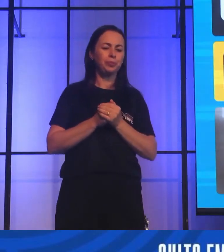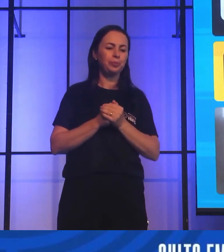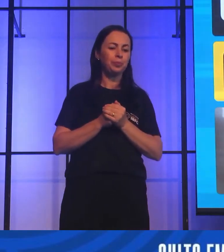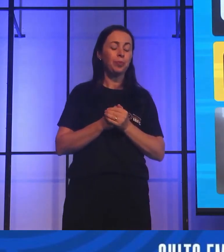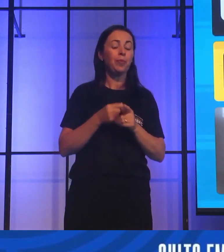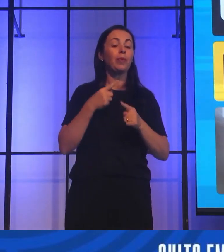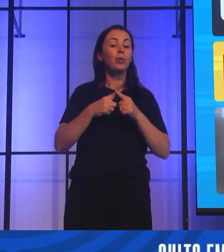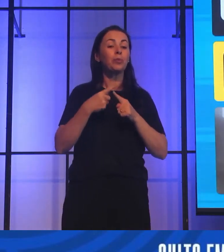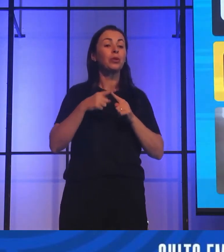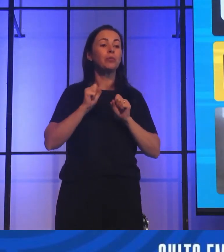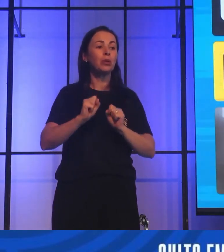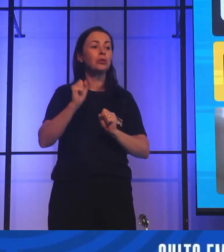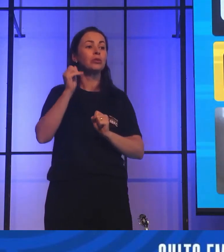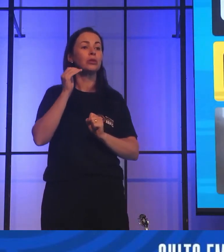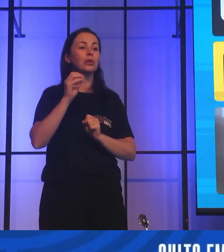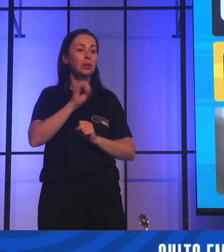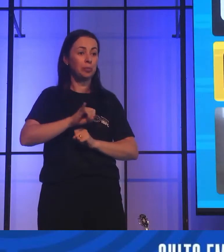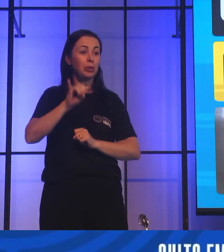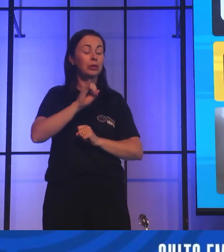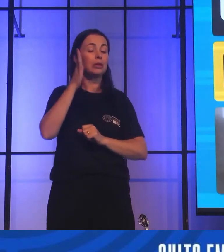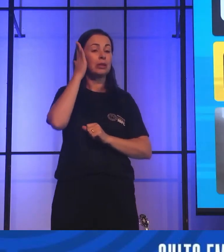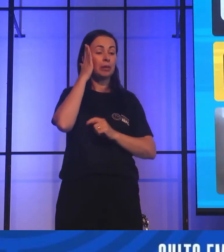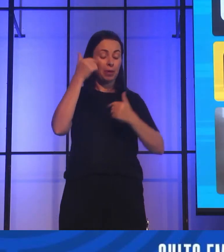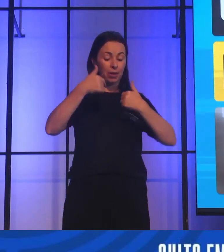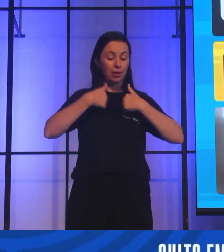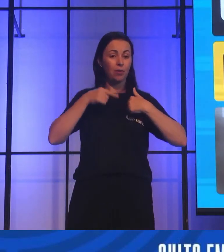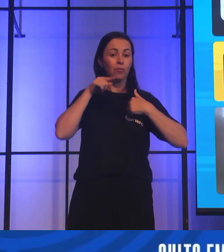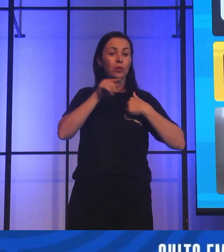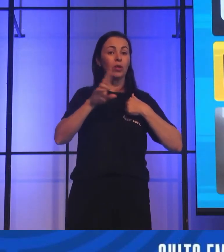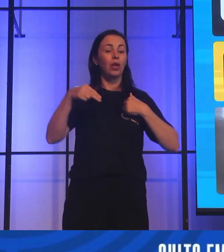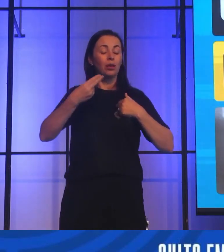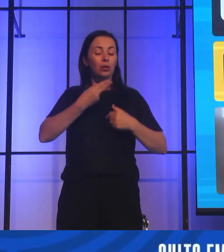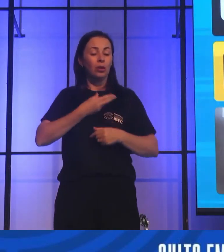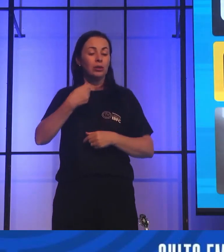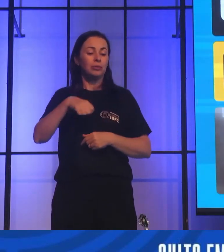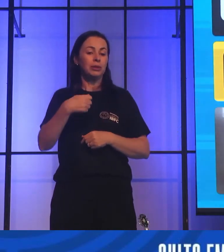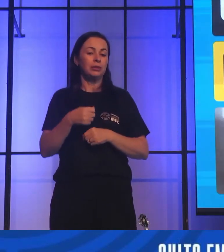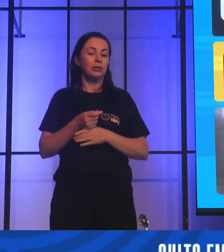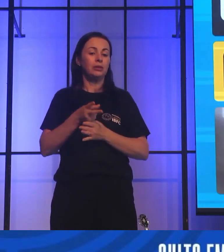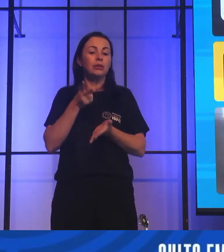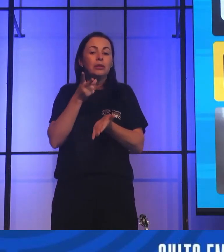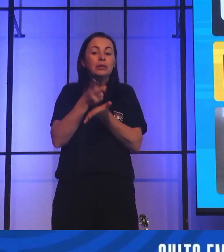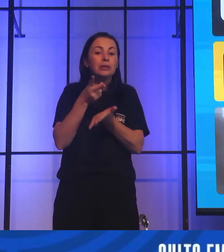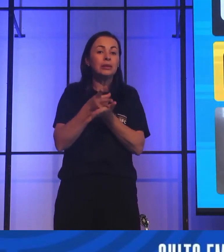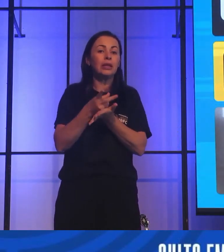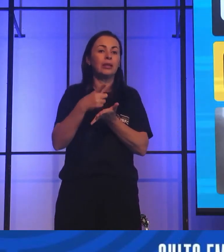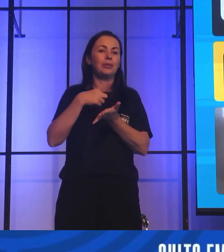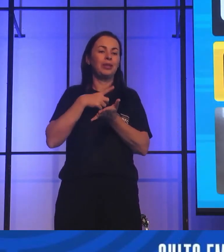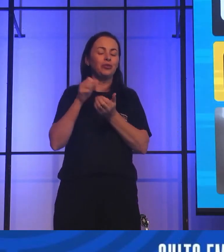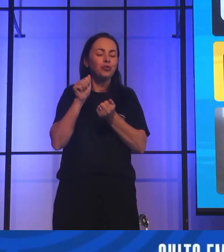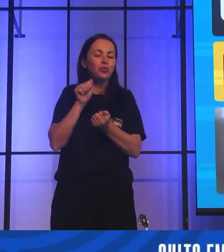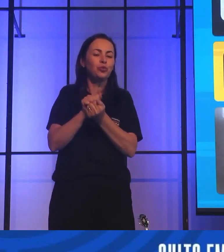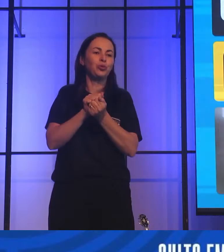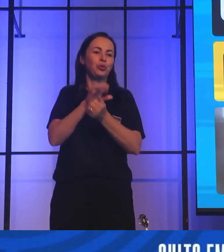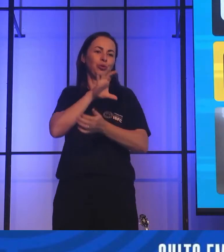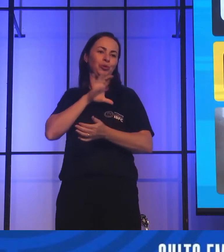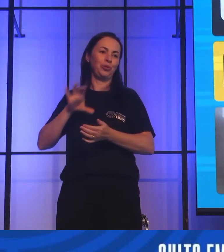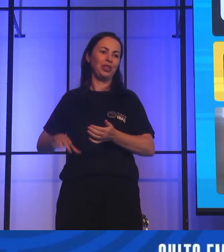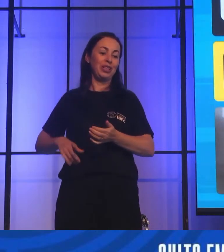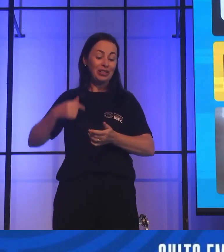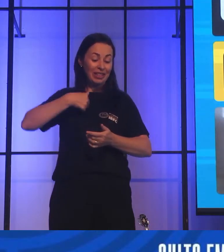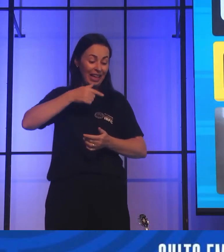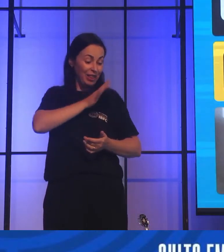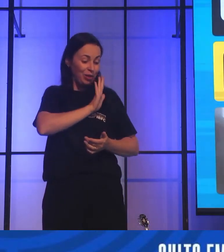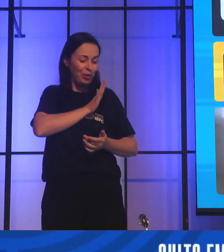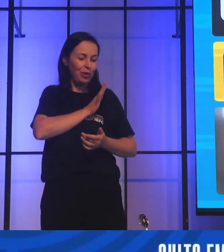Saiba que você, que eu, que nós precisamos constantemente estar em Cristo. Ter Cristo no seu coração não é uma